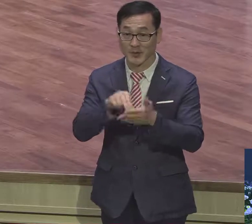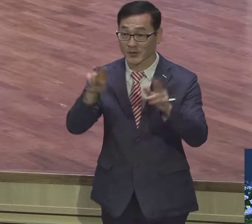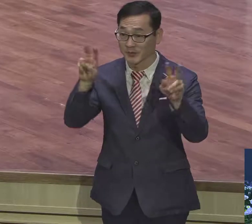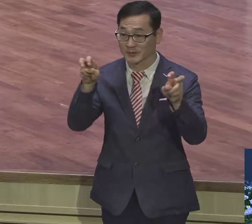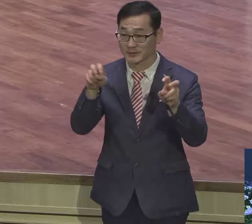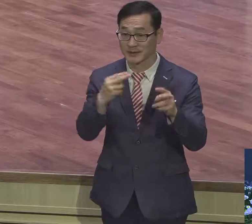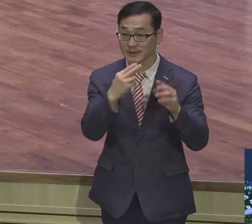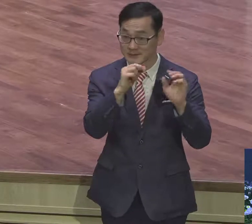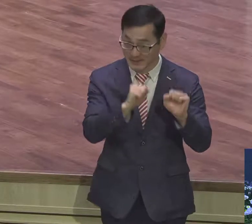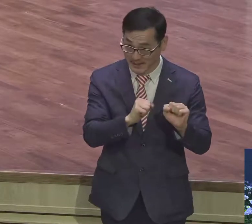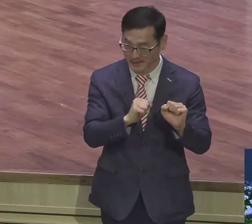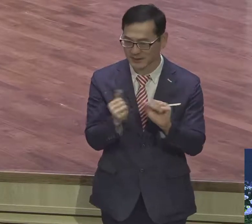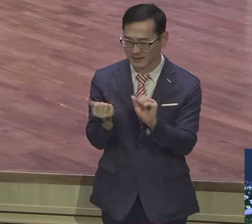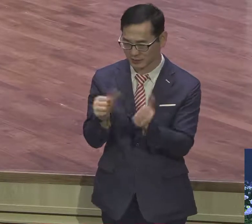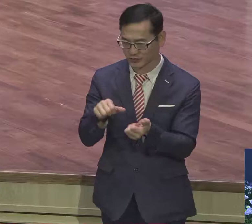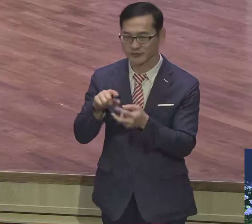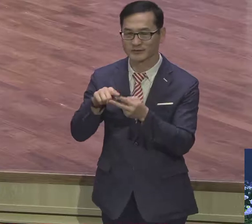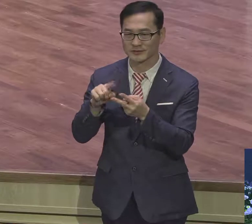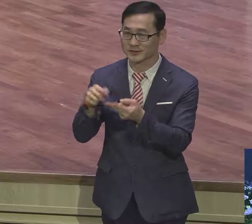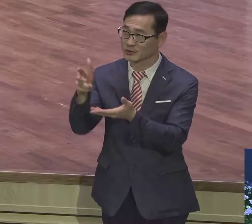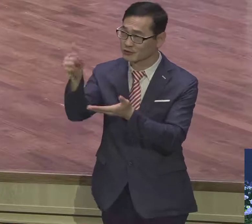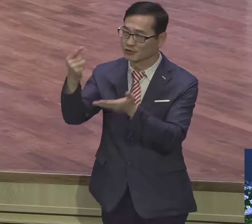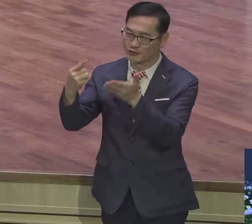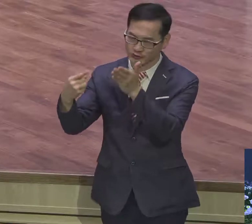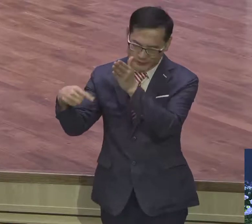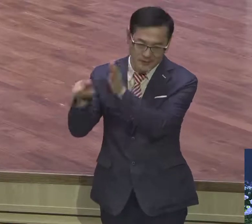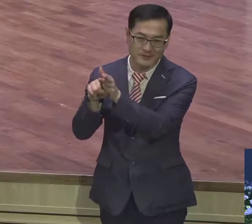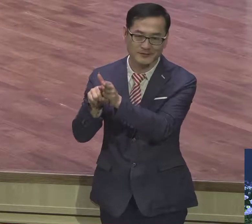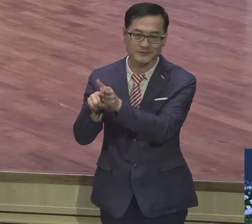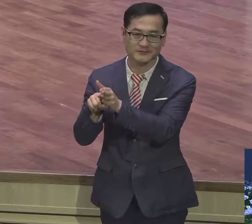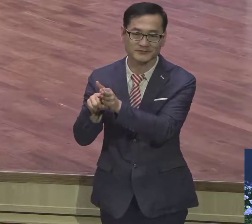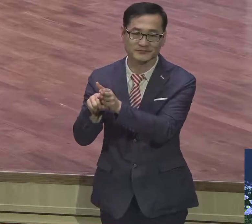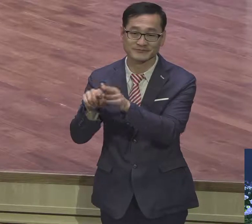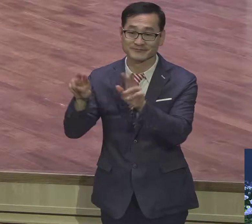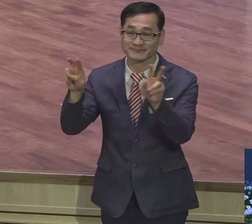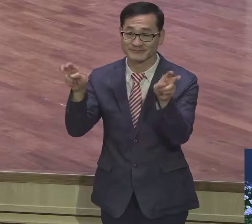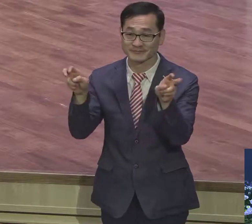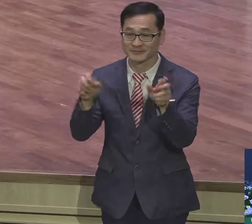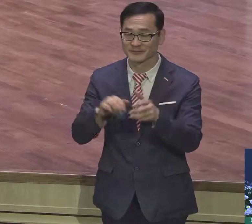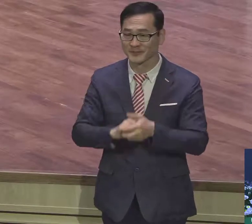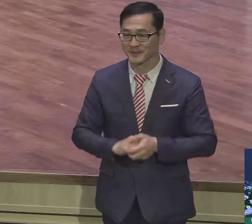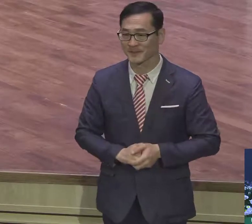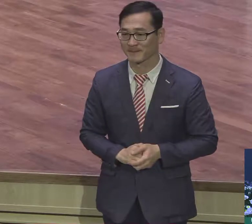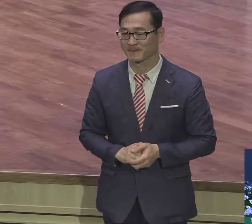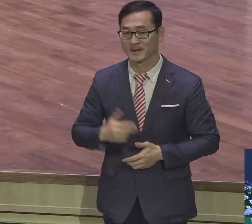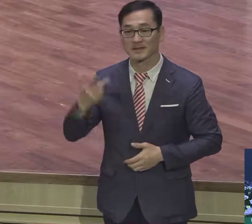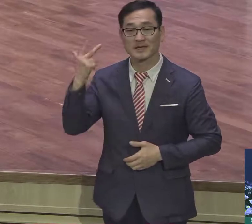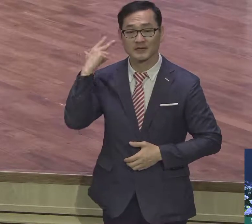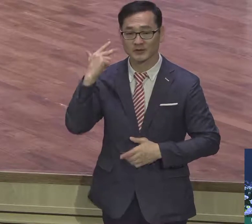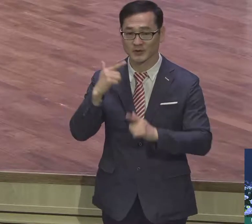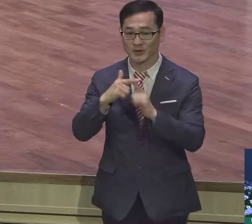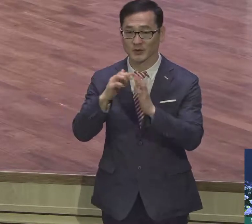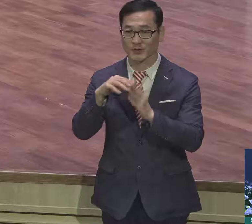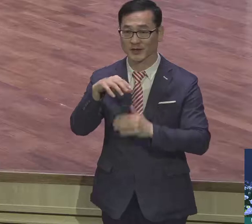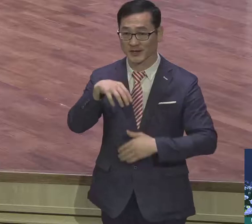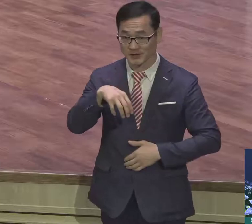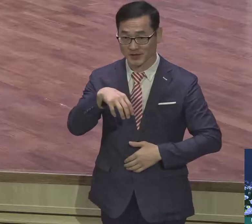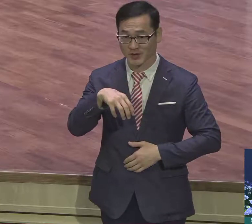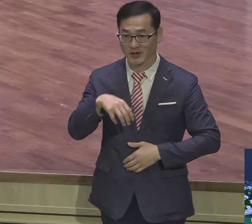위하여라는 제모로 말씀을 드립니다. 지난주간 우리 교회에서 우리 교단